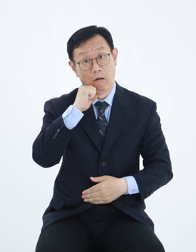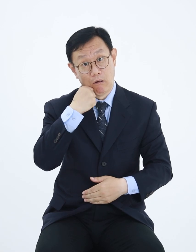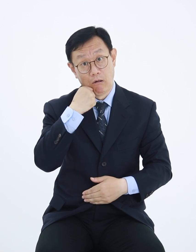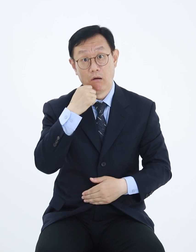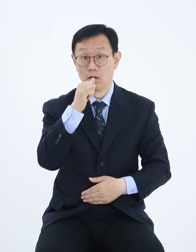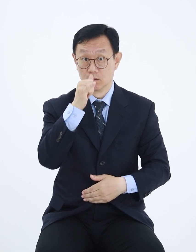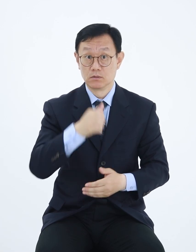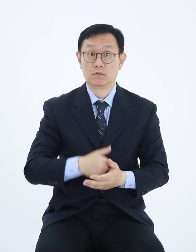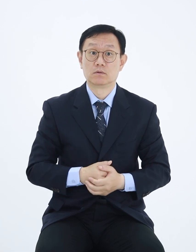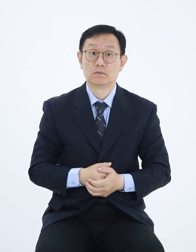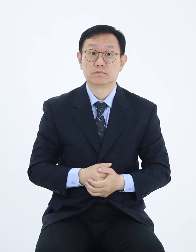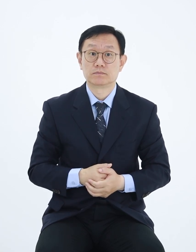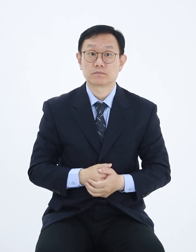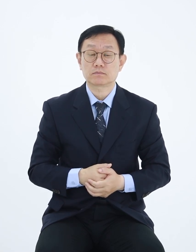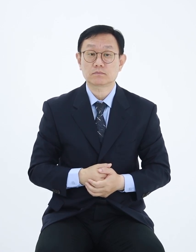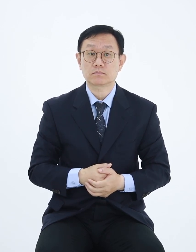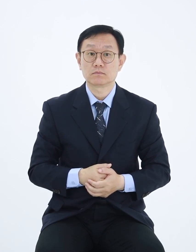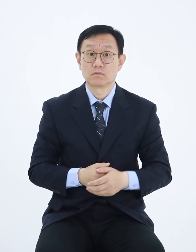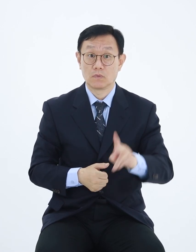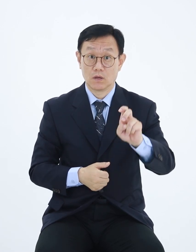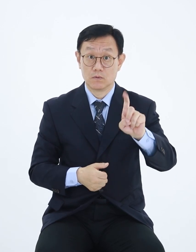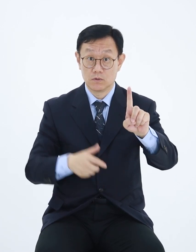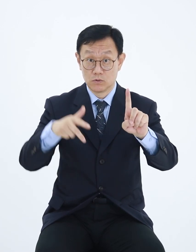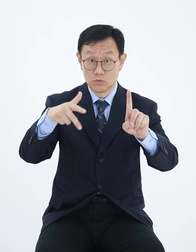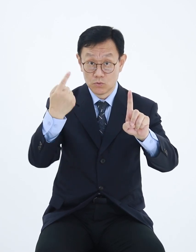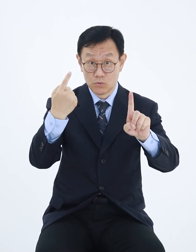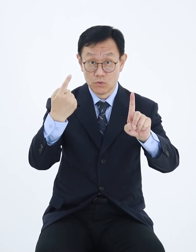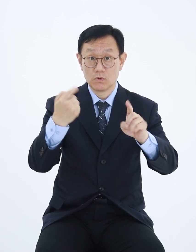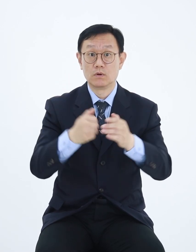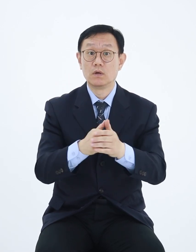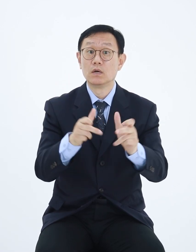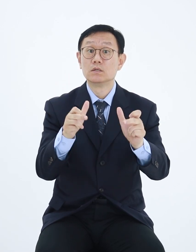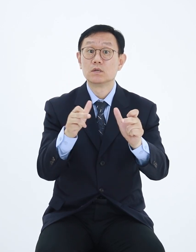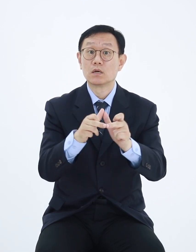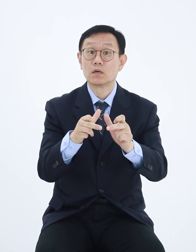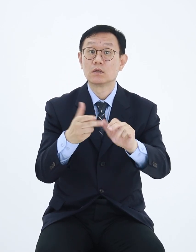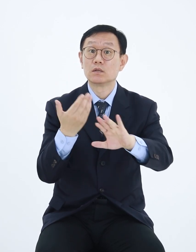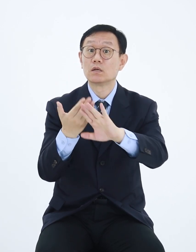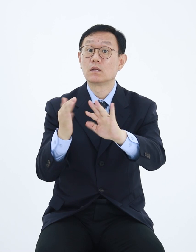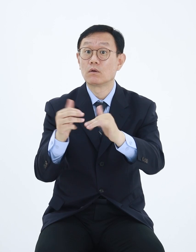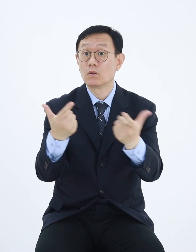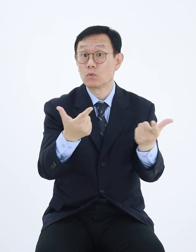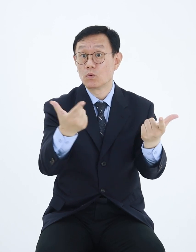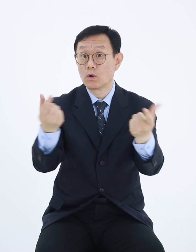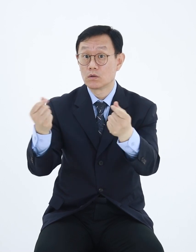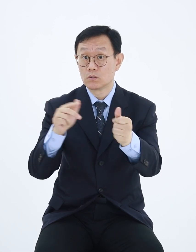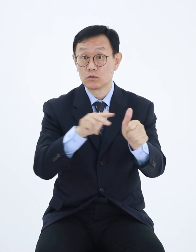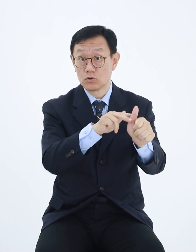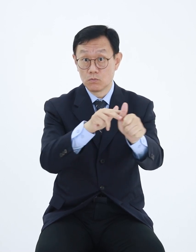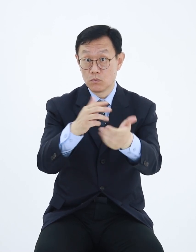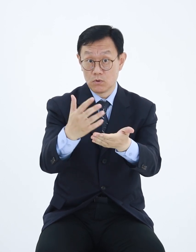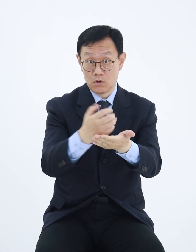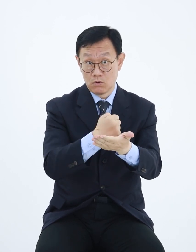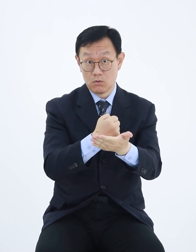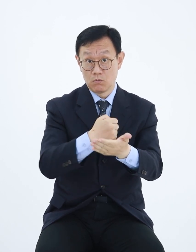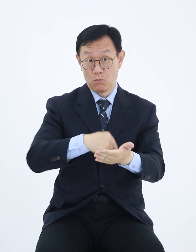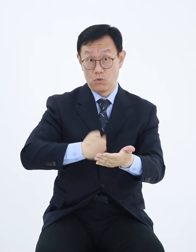있습니다. 협약 제21조는 장애인이 다른 사람과 동등하게 정보를 얻고 자신이 선택한